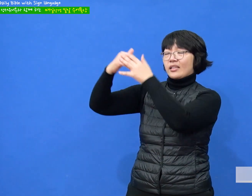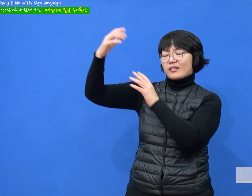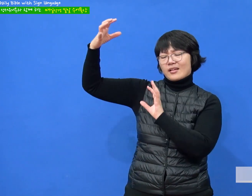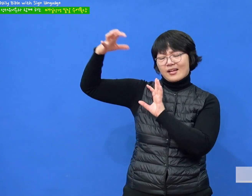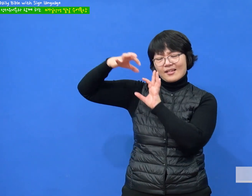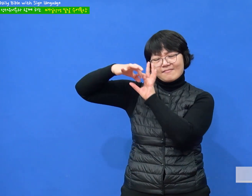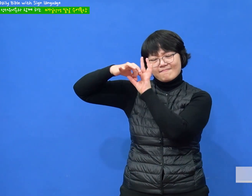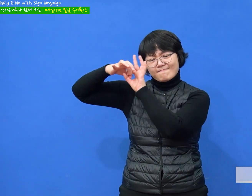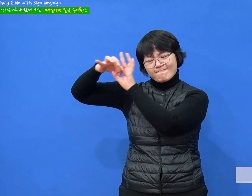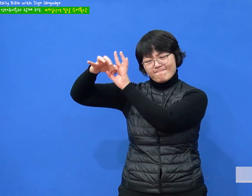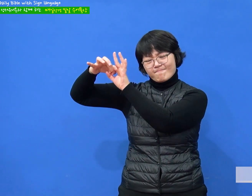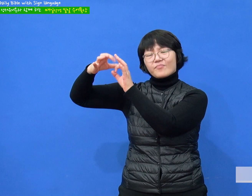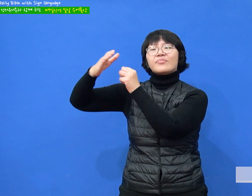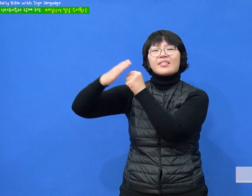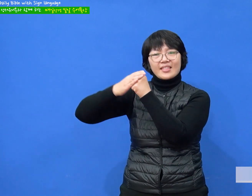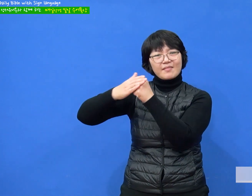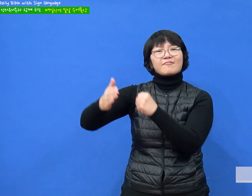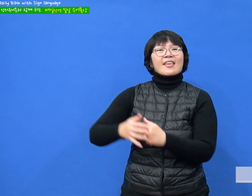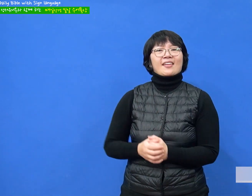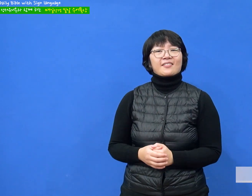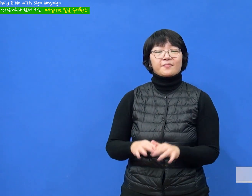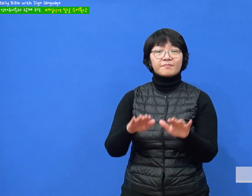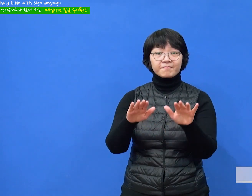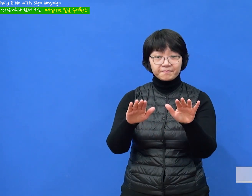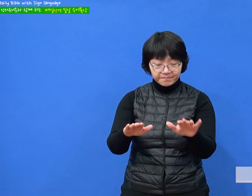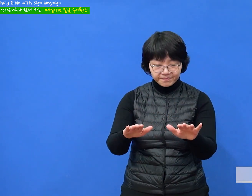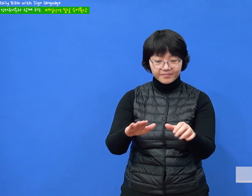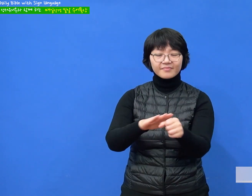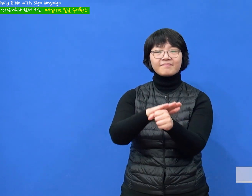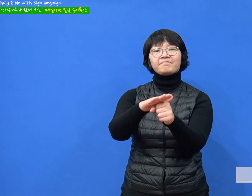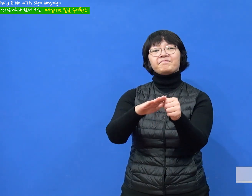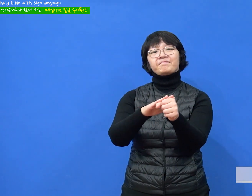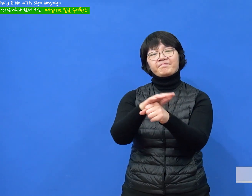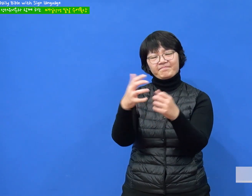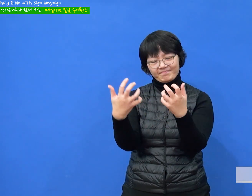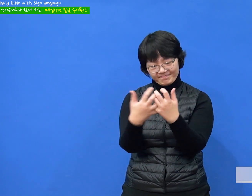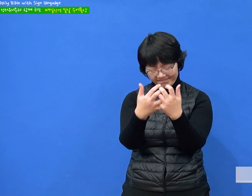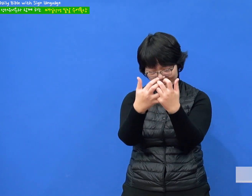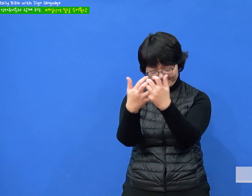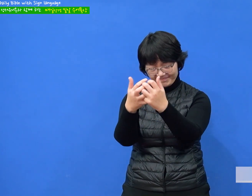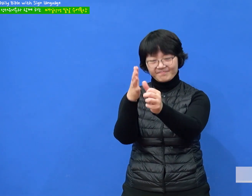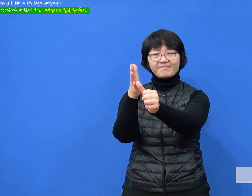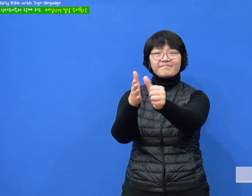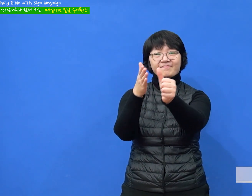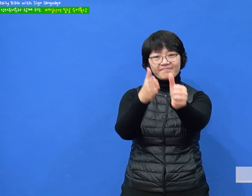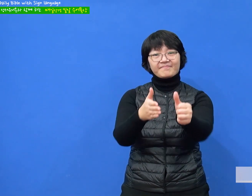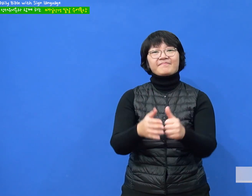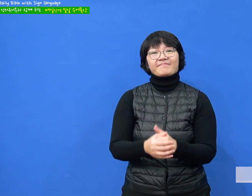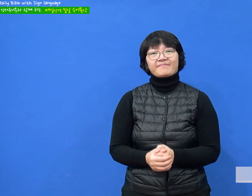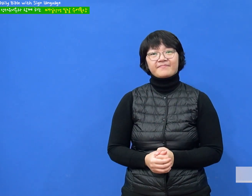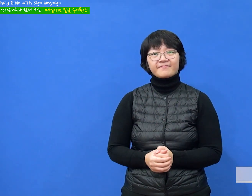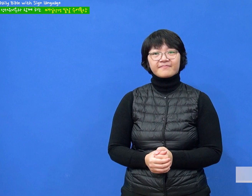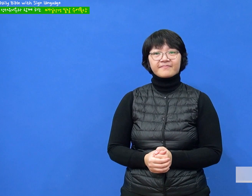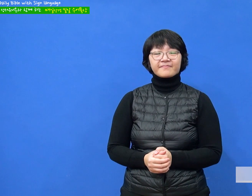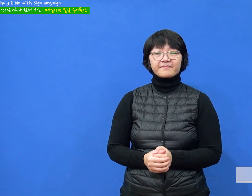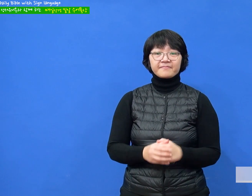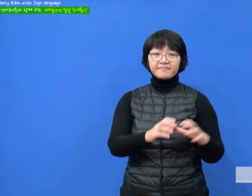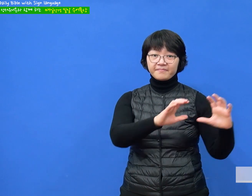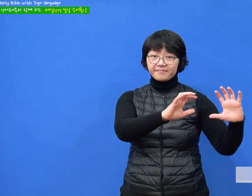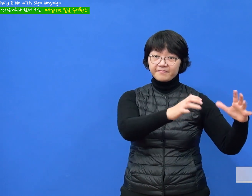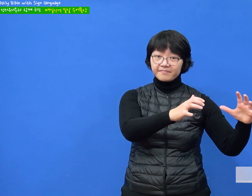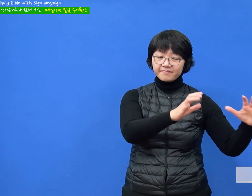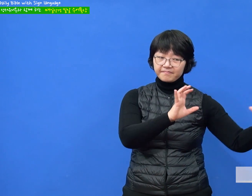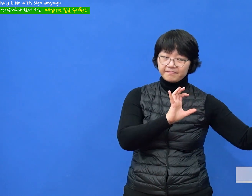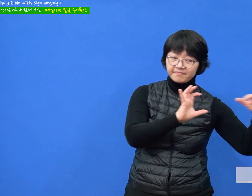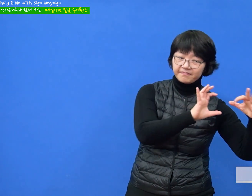때문입니다. 오늘 이 하루도 사랑하는 하루가 되셨으면 좋겠습니다. 세상에